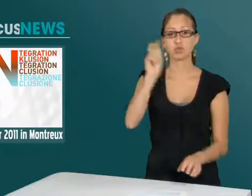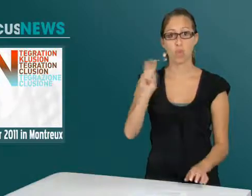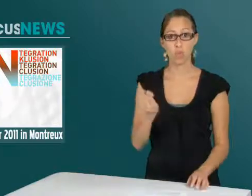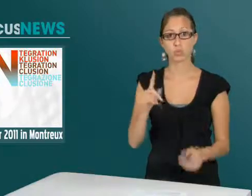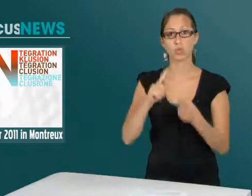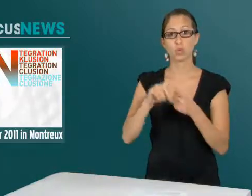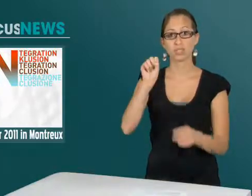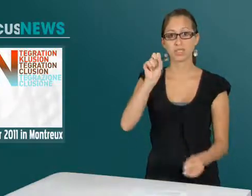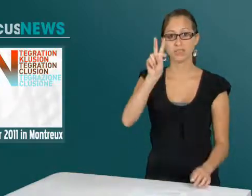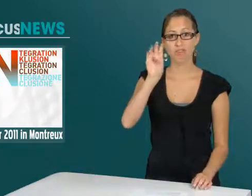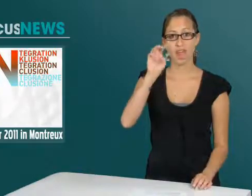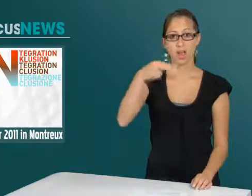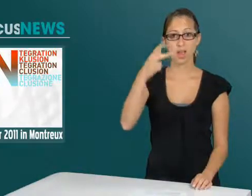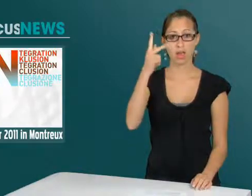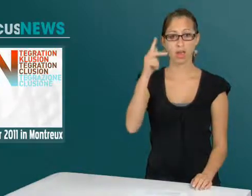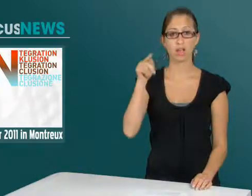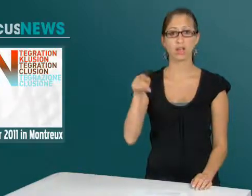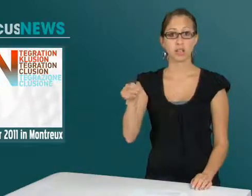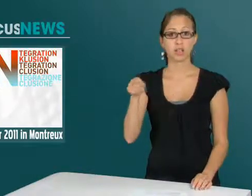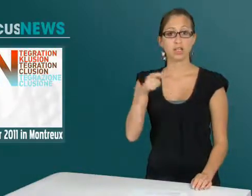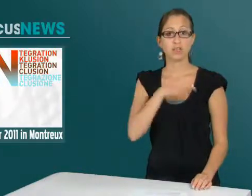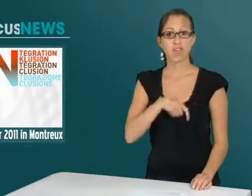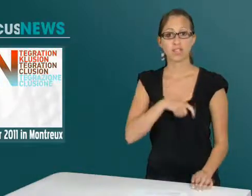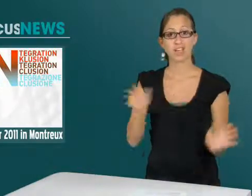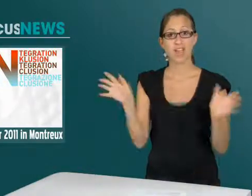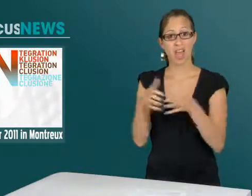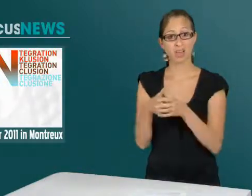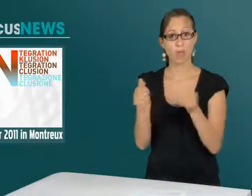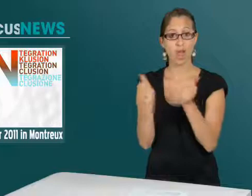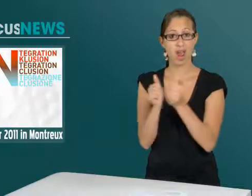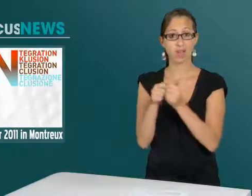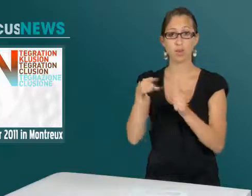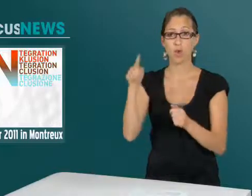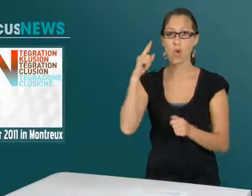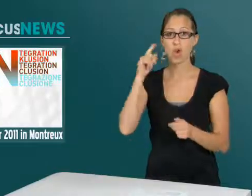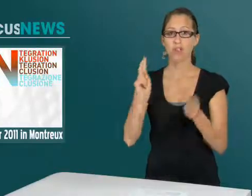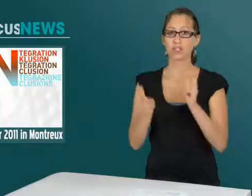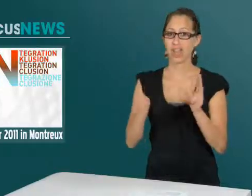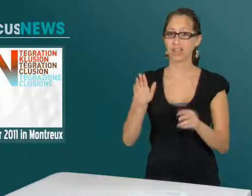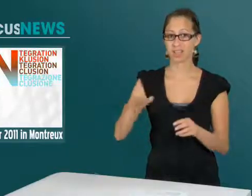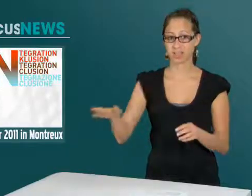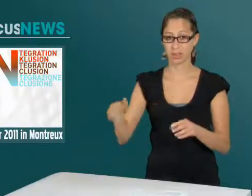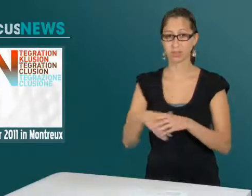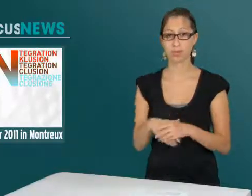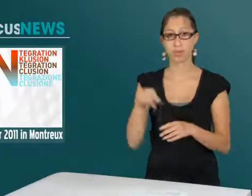sgs mit sonos und sv ihk der schweizerischen vereinigung eltern hörgeschädigter kinder durchgeführt